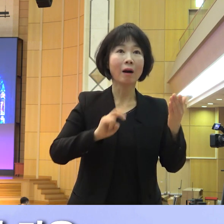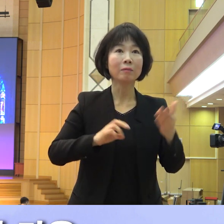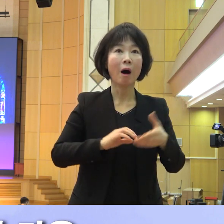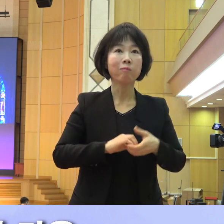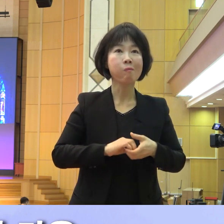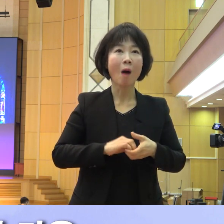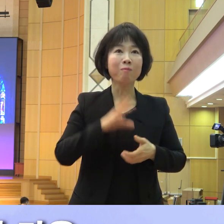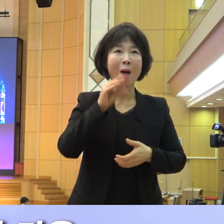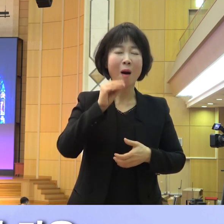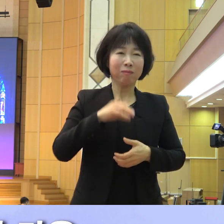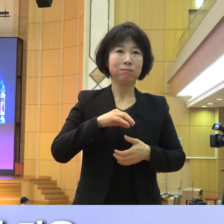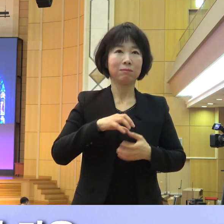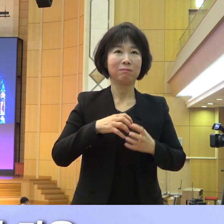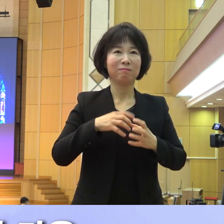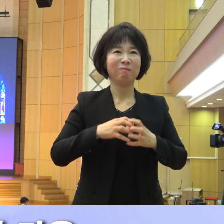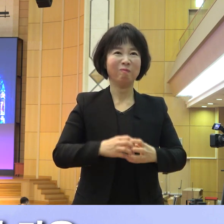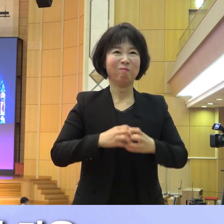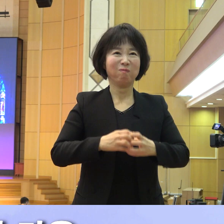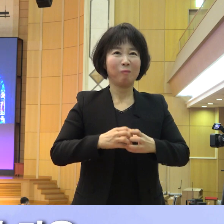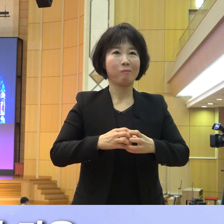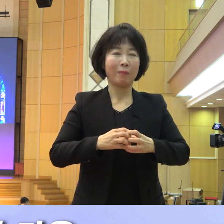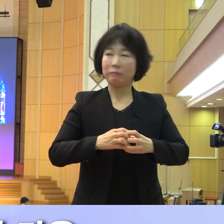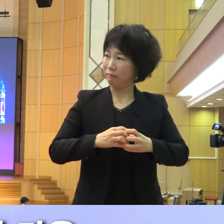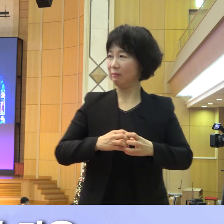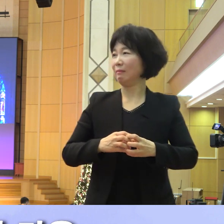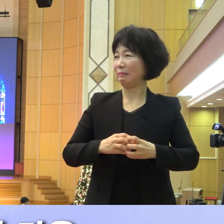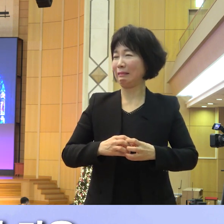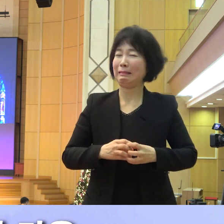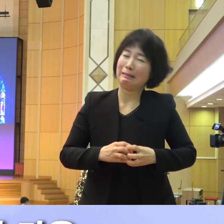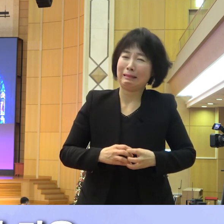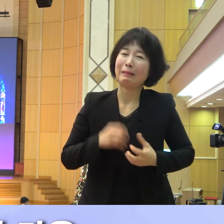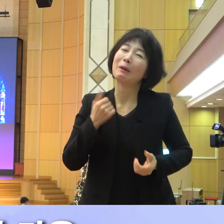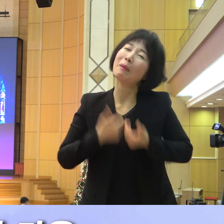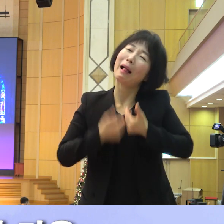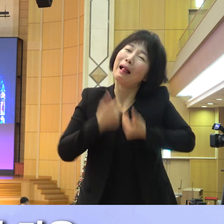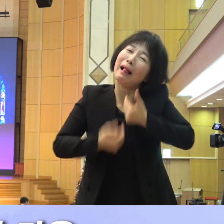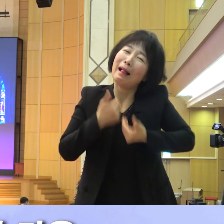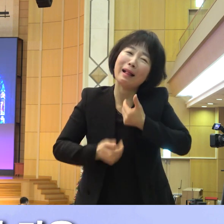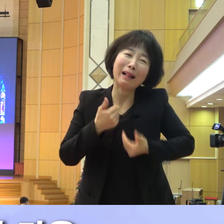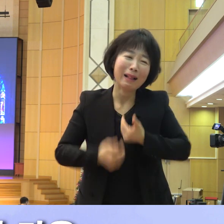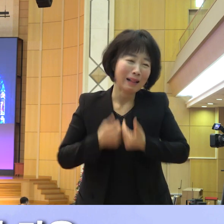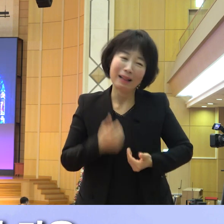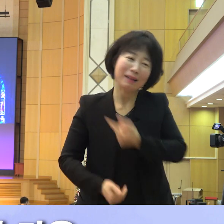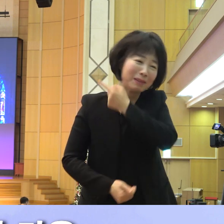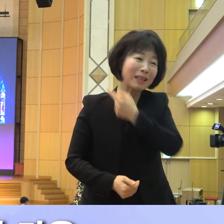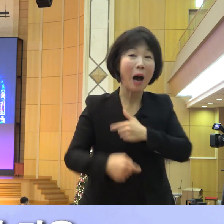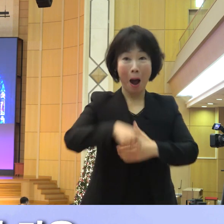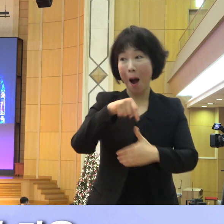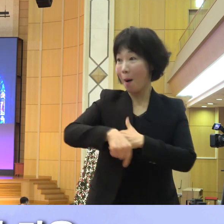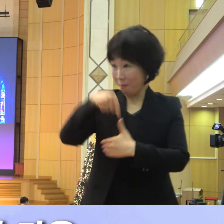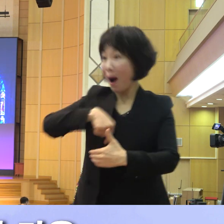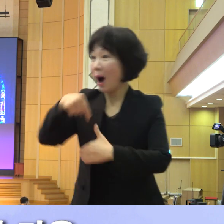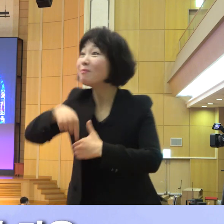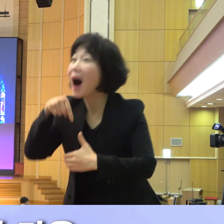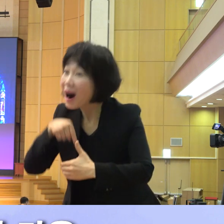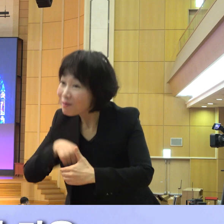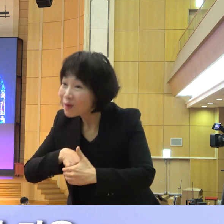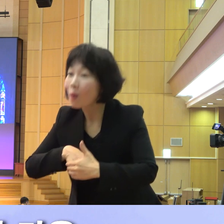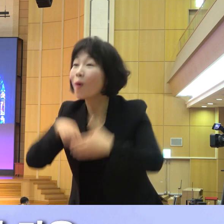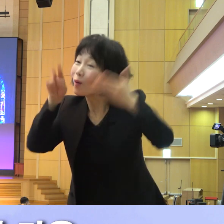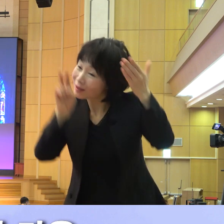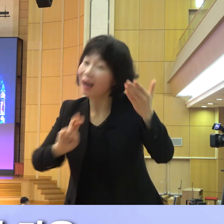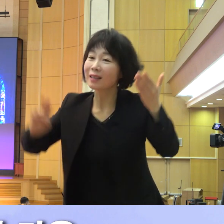그러니까 찬양이 입으로만 그냥 찬양하는 게 돼버렸거든요. 마음으로 정말